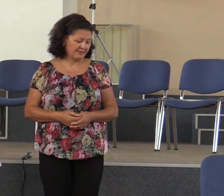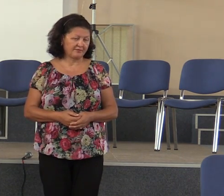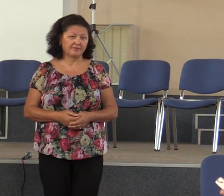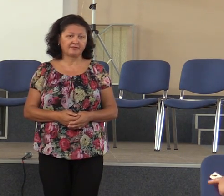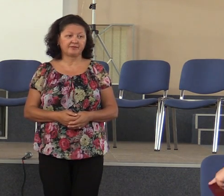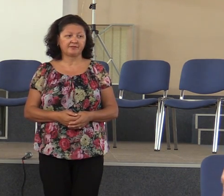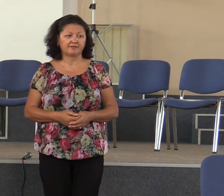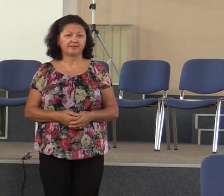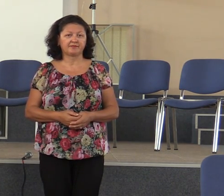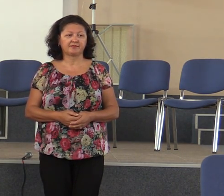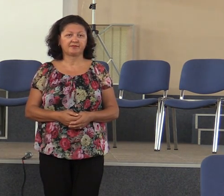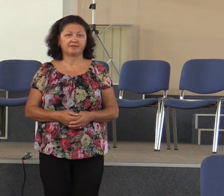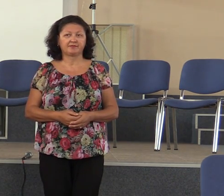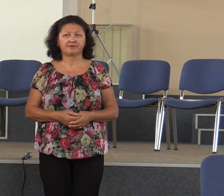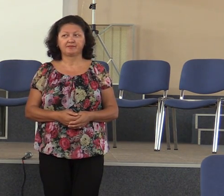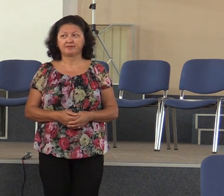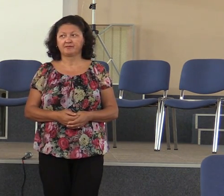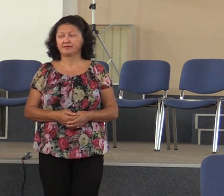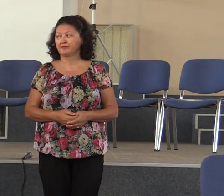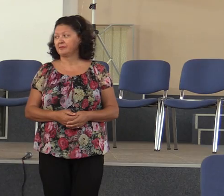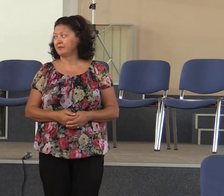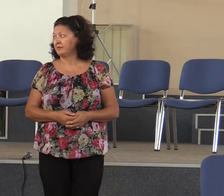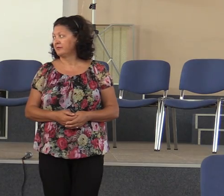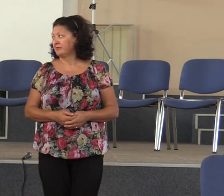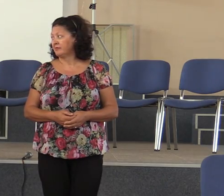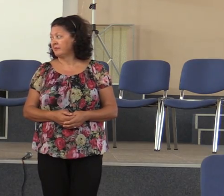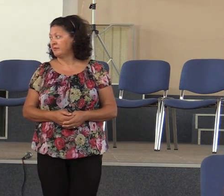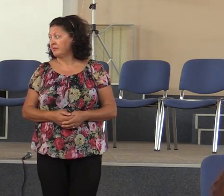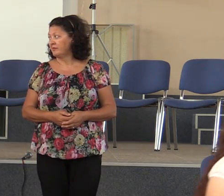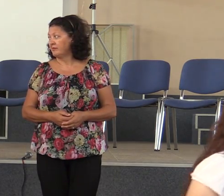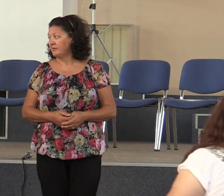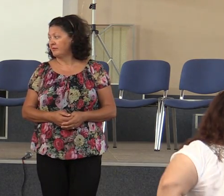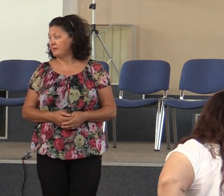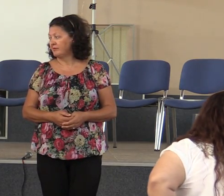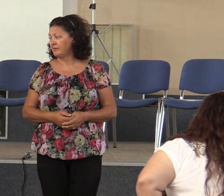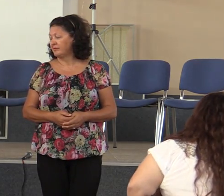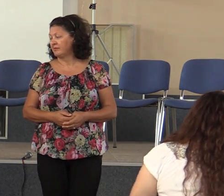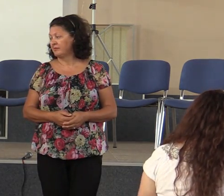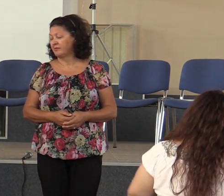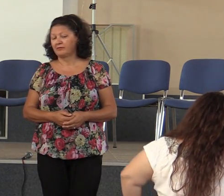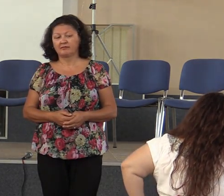mulțumirea prin cântare.